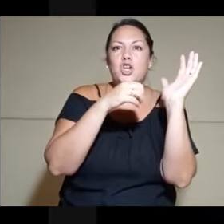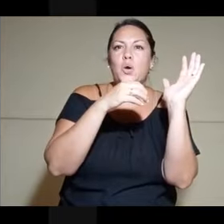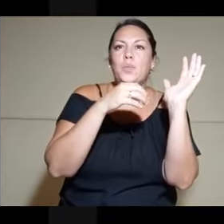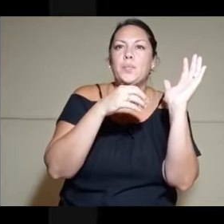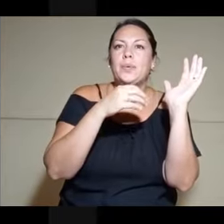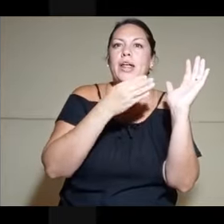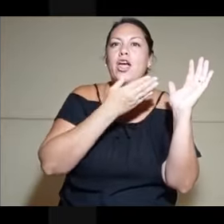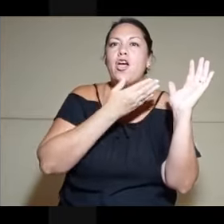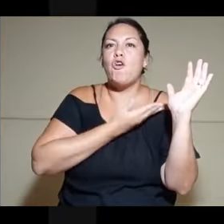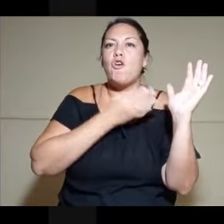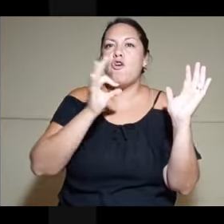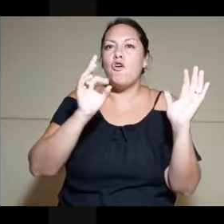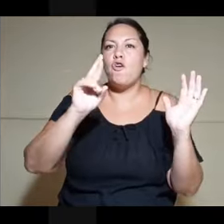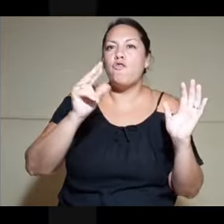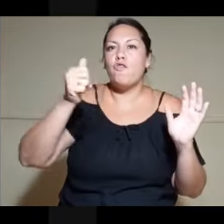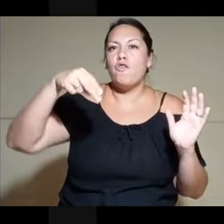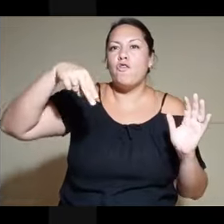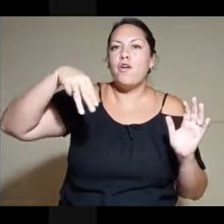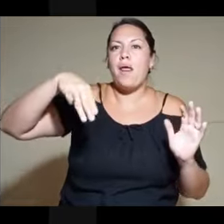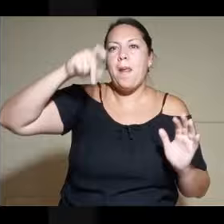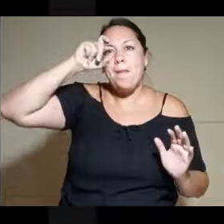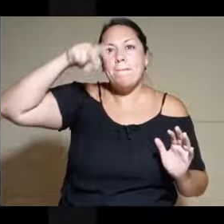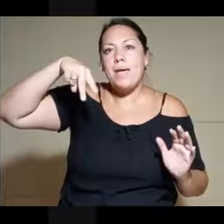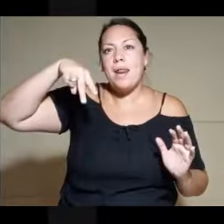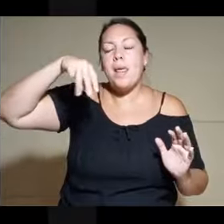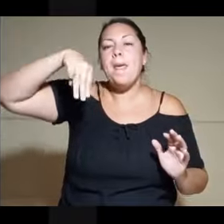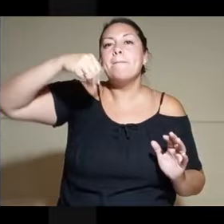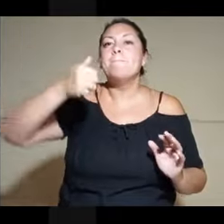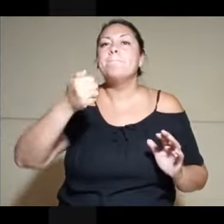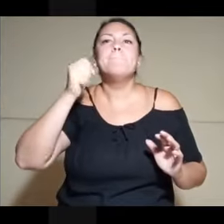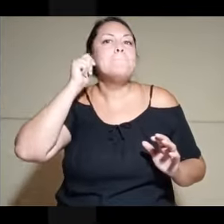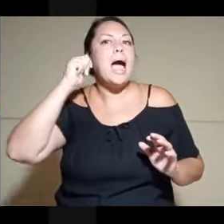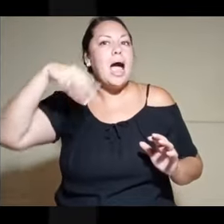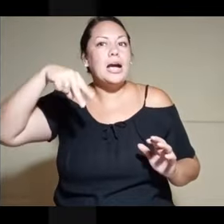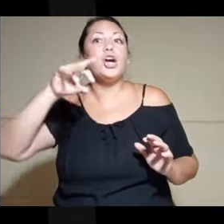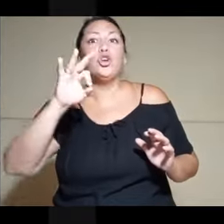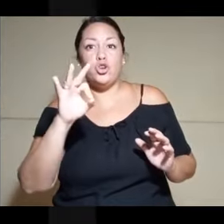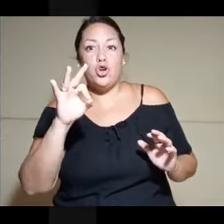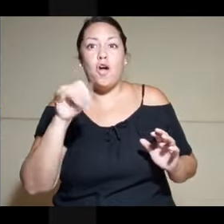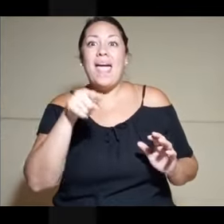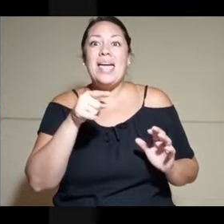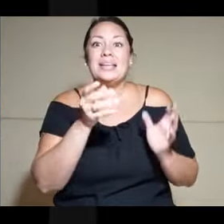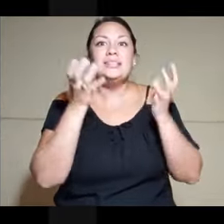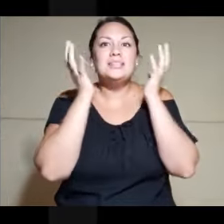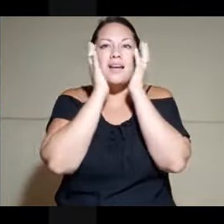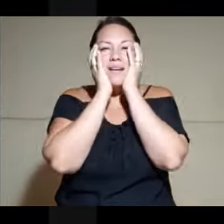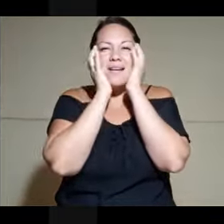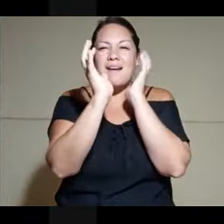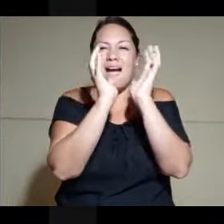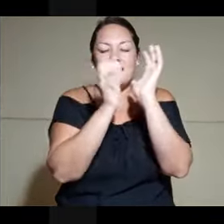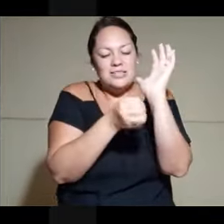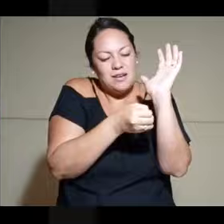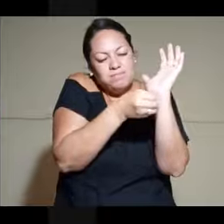por donde sale la médula, ¿sería el agujero magno? Claro, eso es lo que se llama el foramen magno o agujero